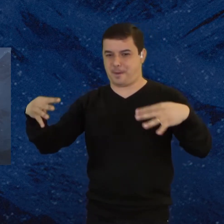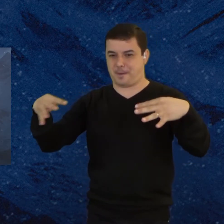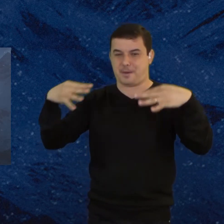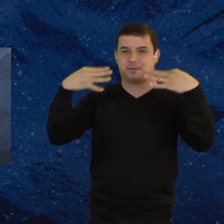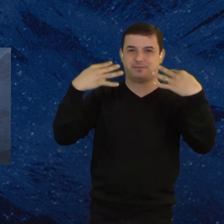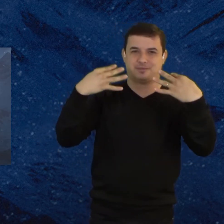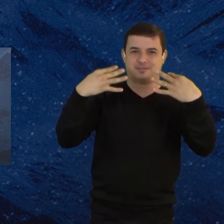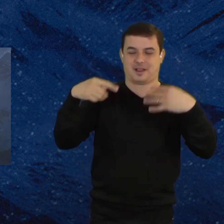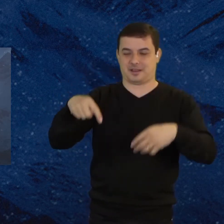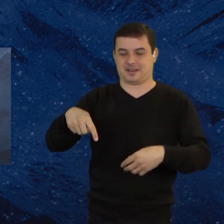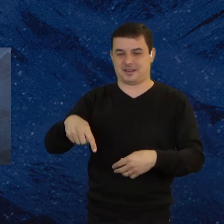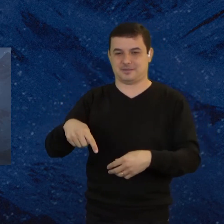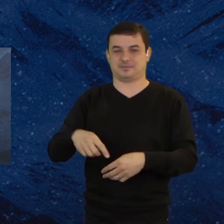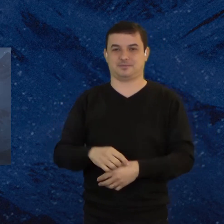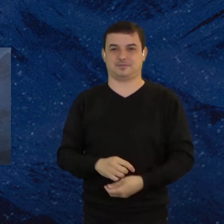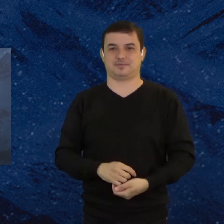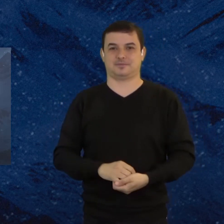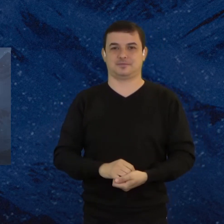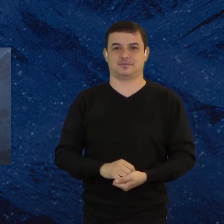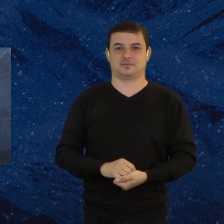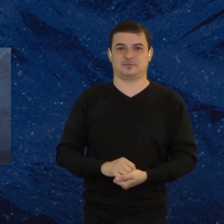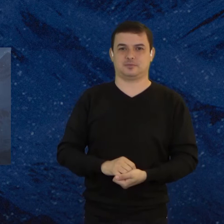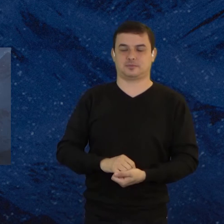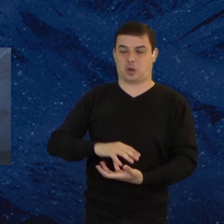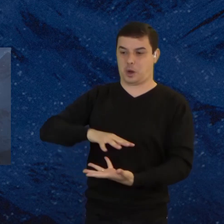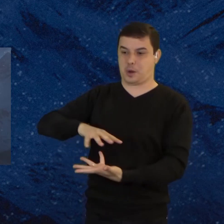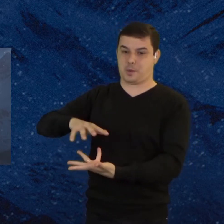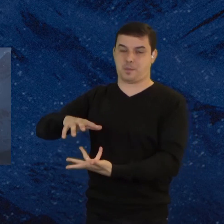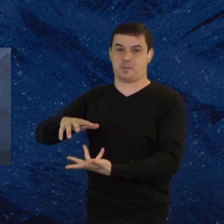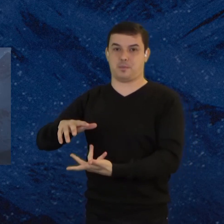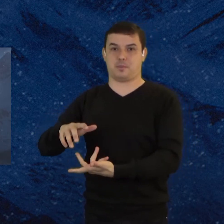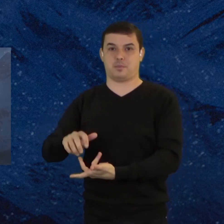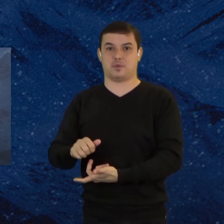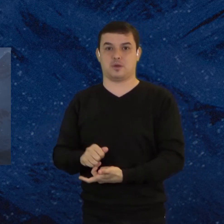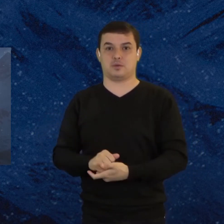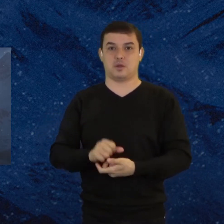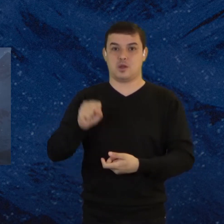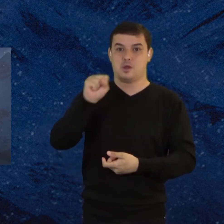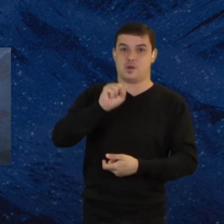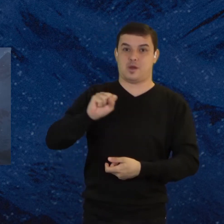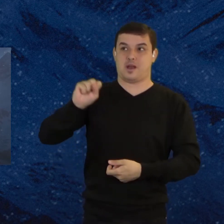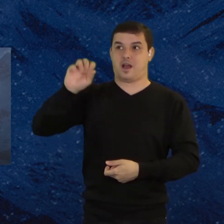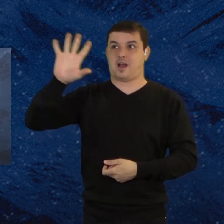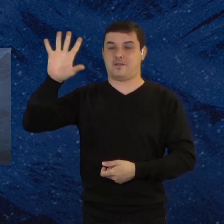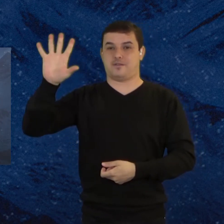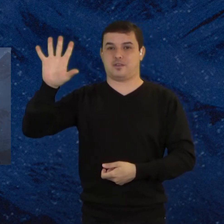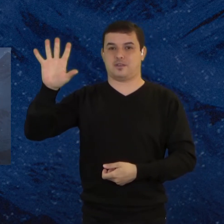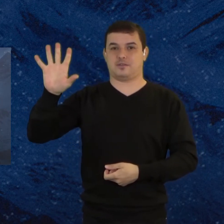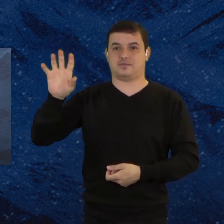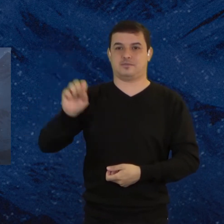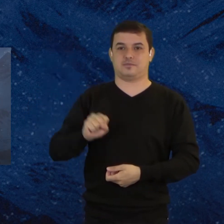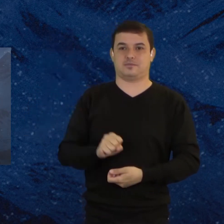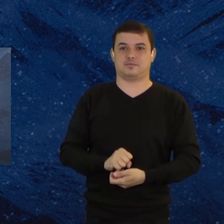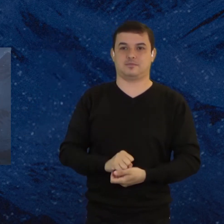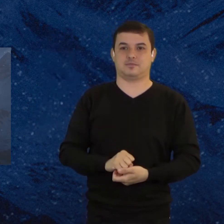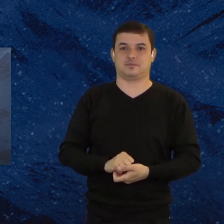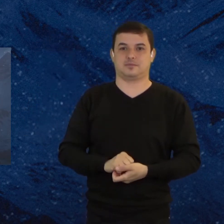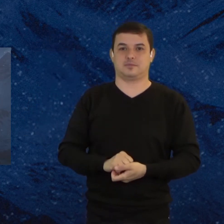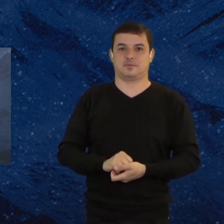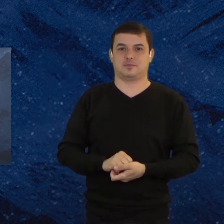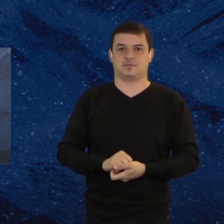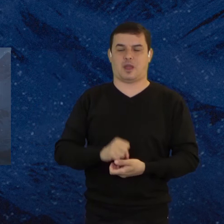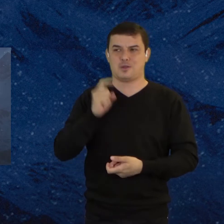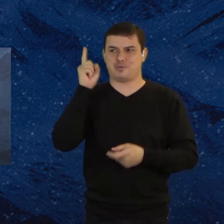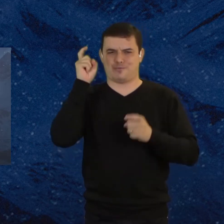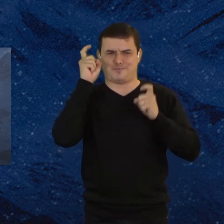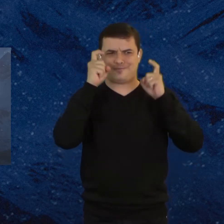ligada nesta conferência. Inclusive, irmãos queridos nossos do continente africano, apesar de todas as dificuldades que